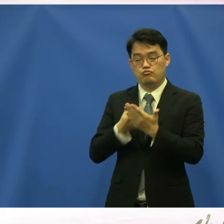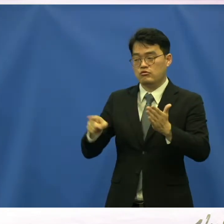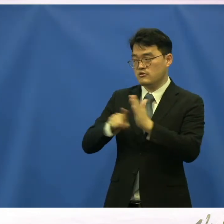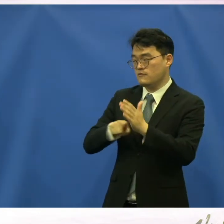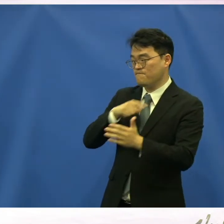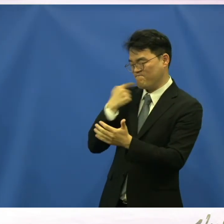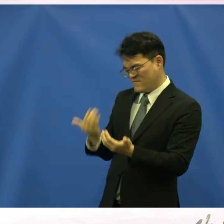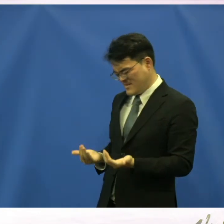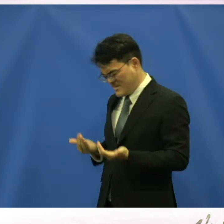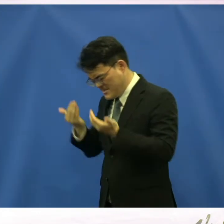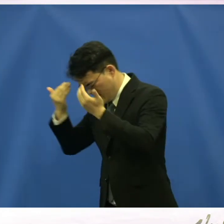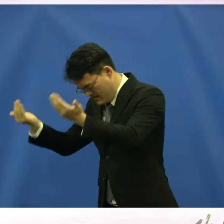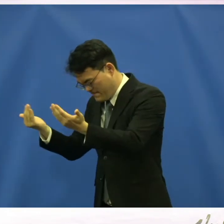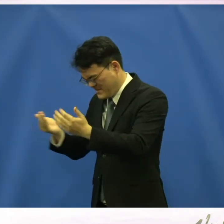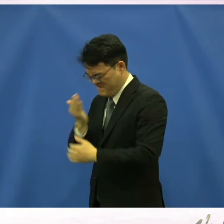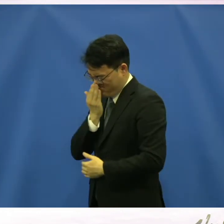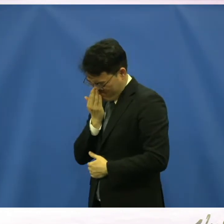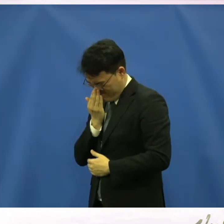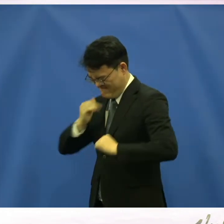역설이죠, 역설.